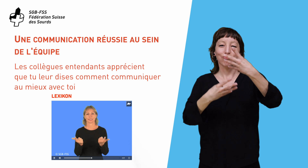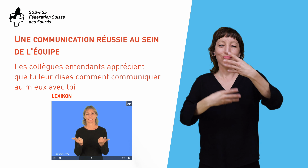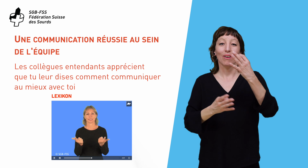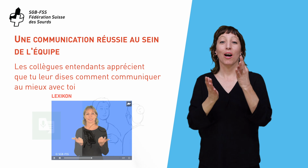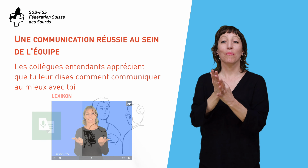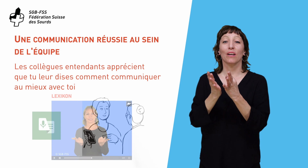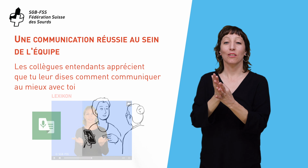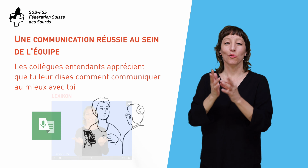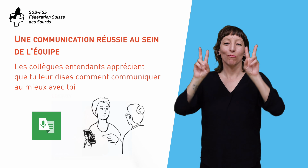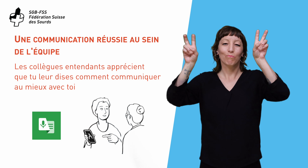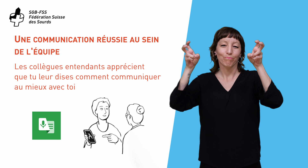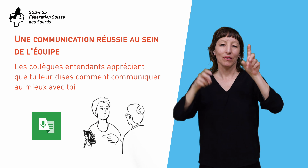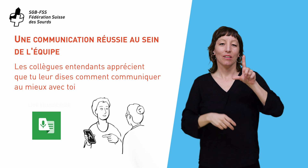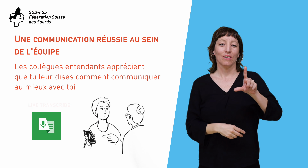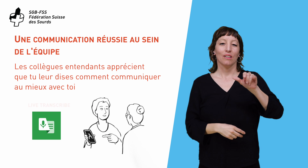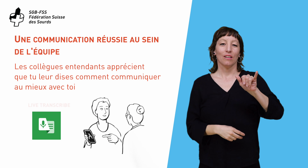Live Transcribe.